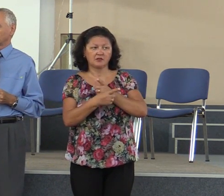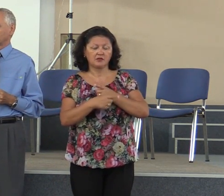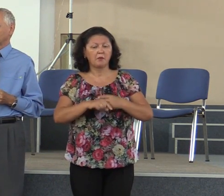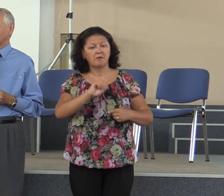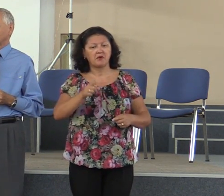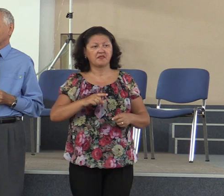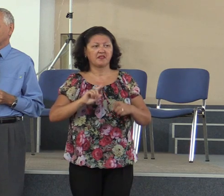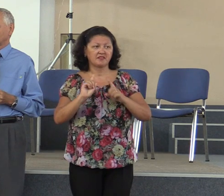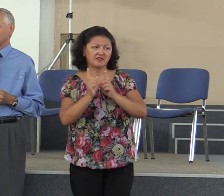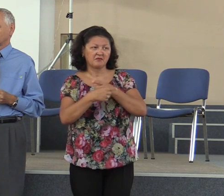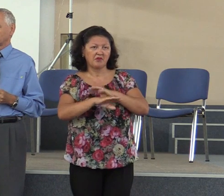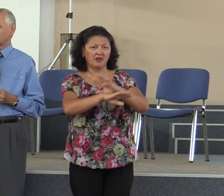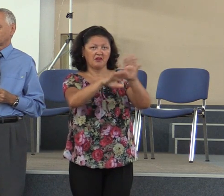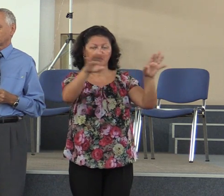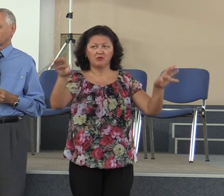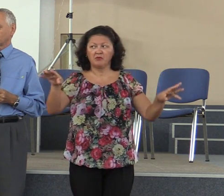lumea.